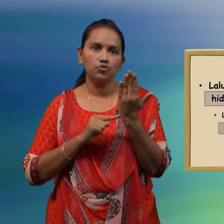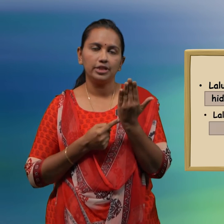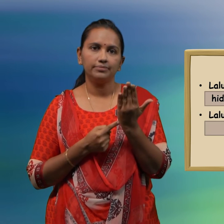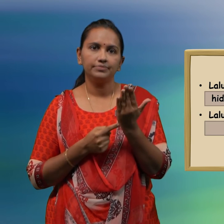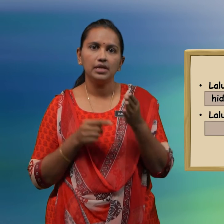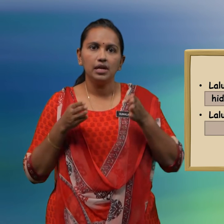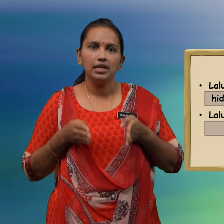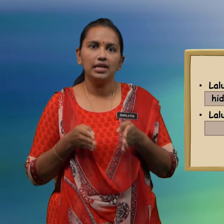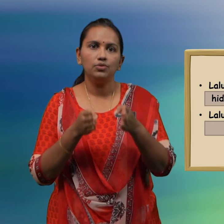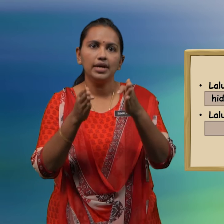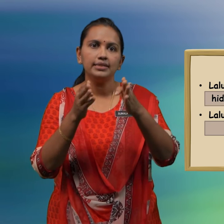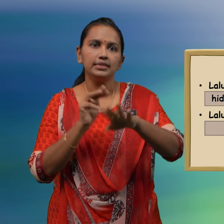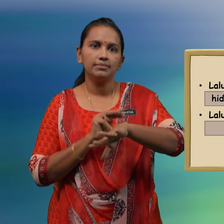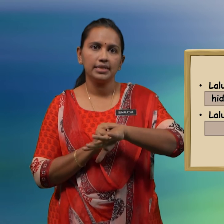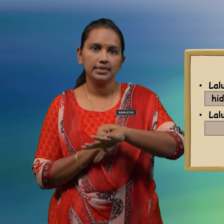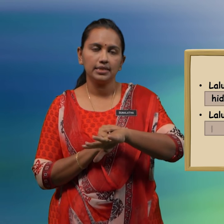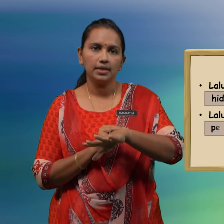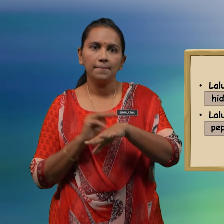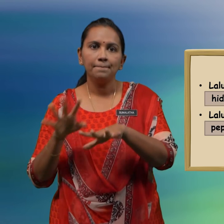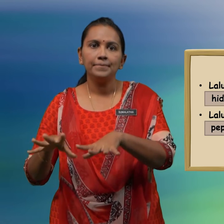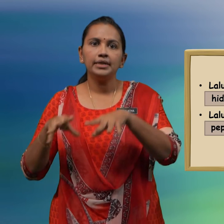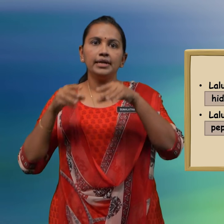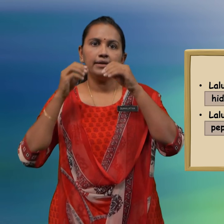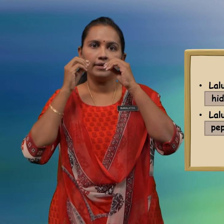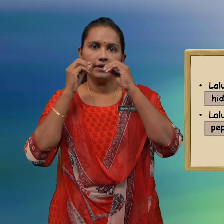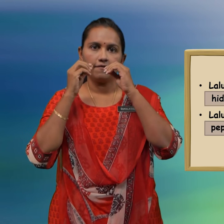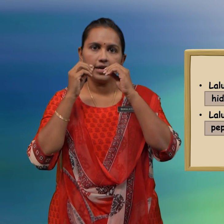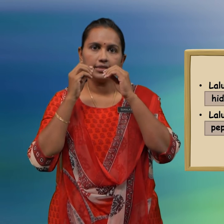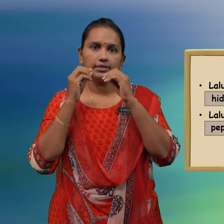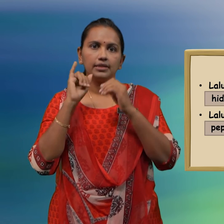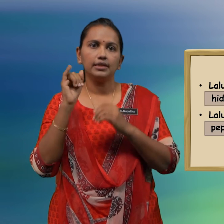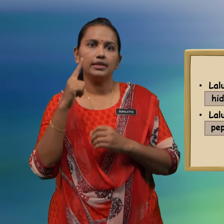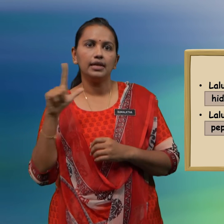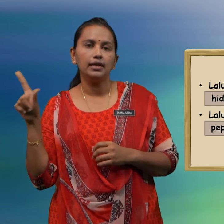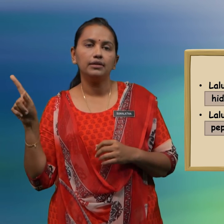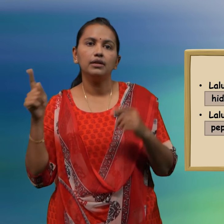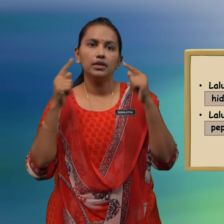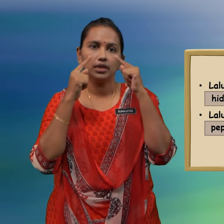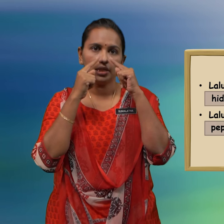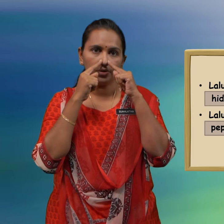semula. Laluan semasa menarik nafas ialah hidung,